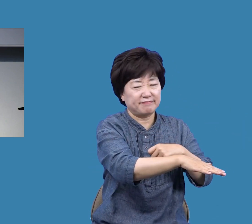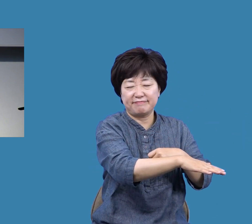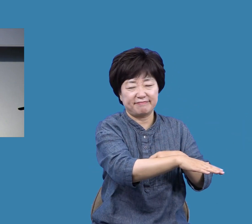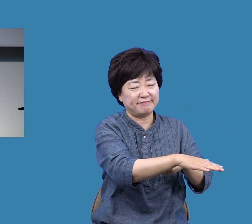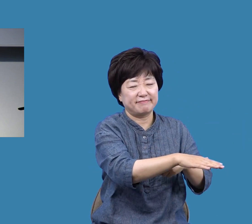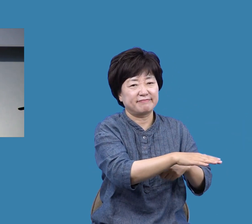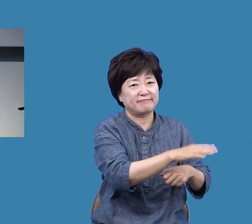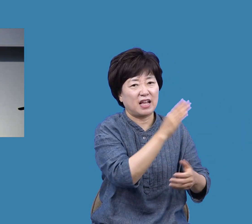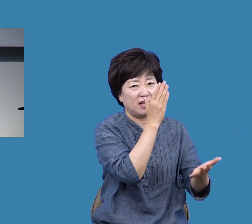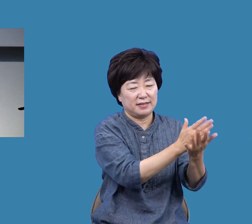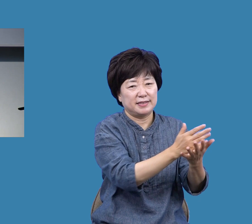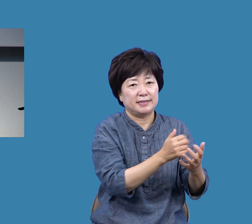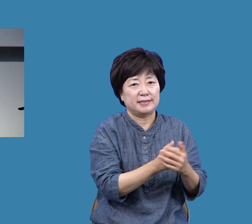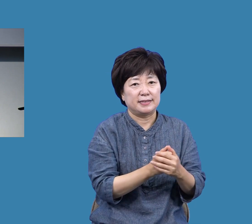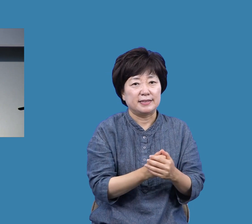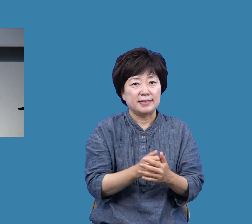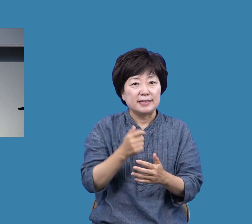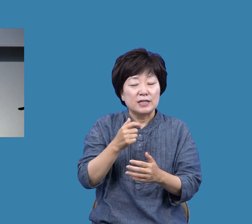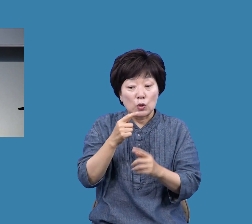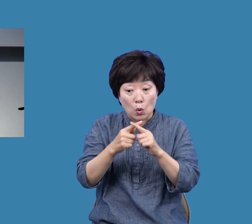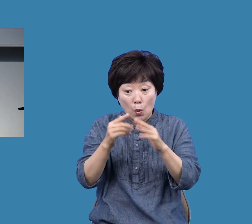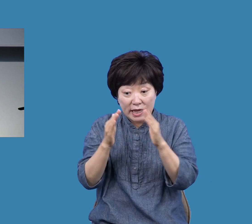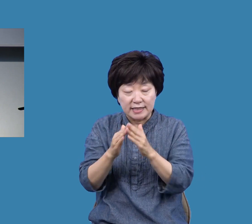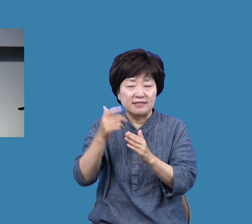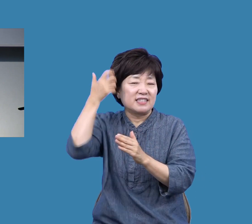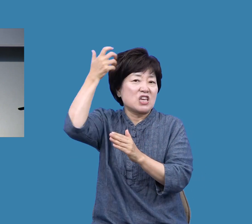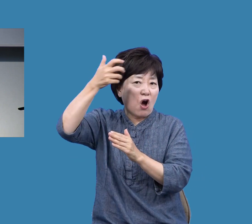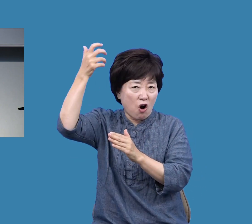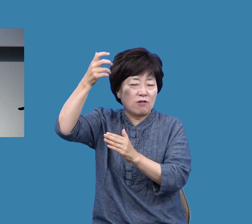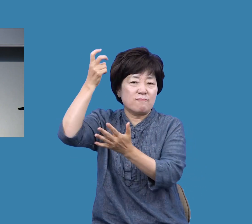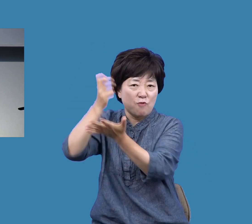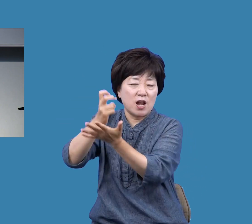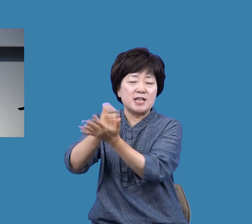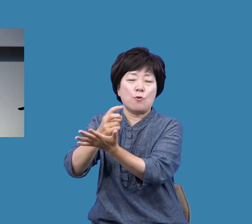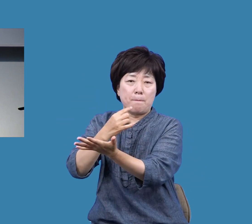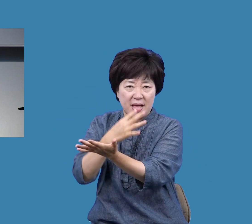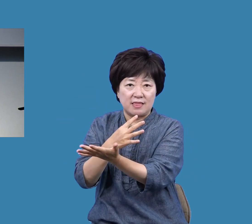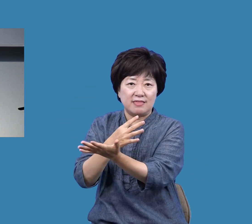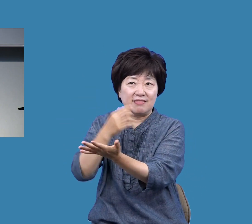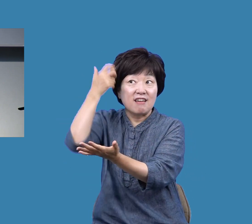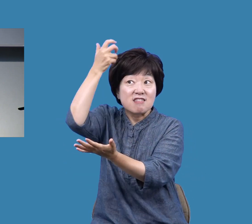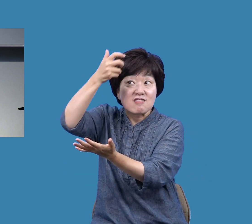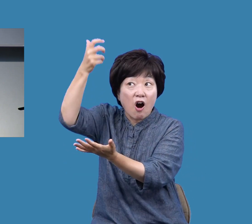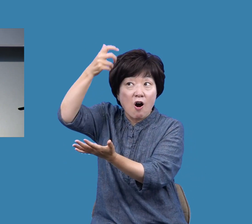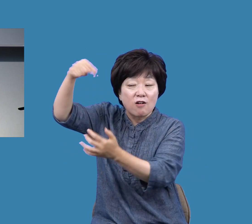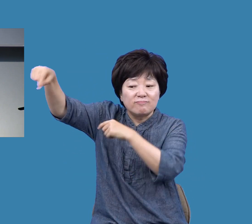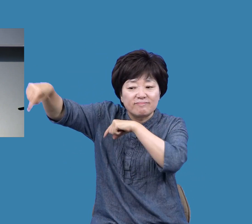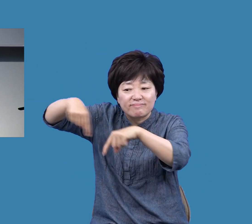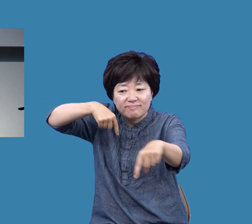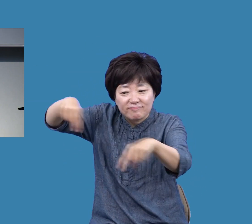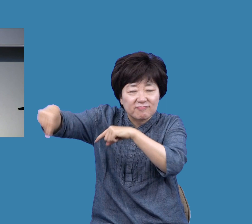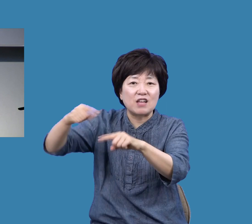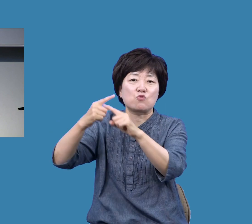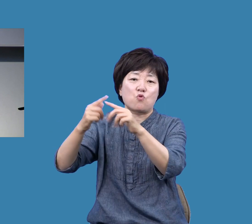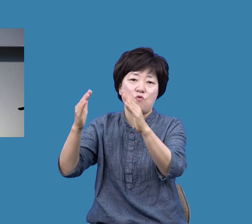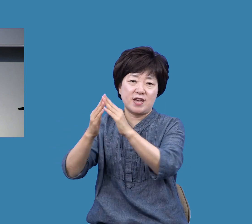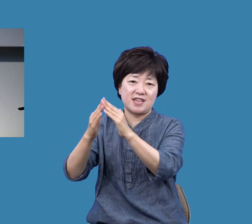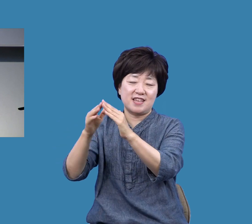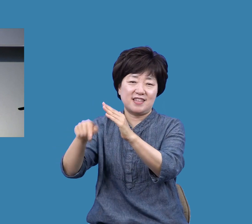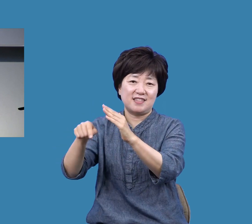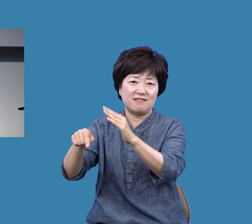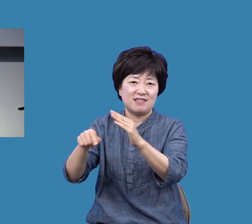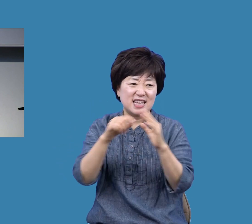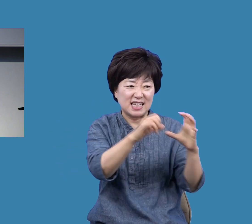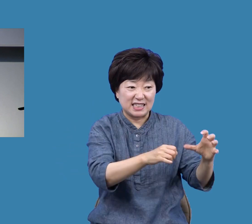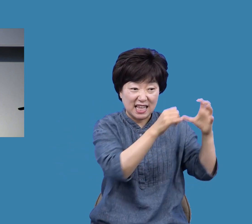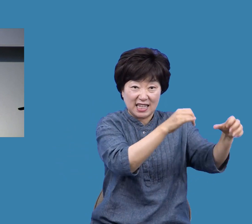교회는 영적인 원리에 의해서 움직여지는 공동체가 돼야 되고요, 영에 의해서 움직여지는 공동체가 돼야지, 교회는요